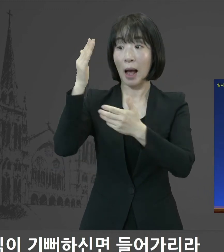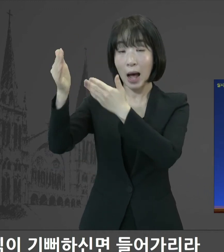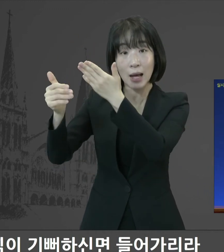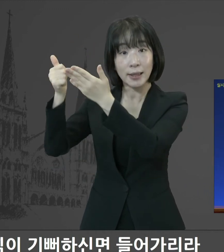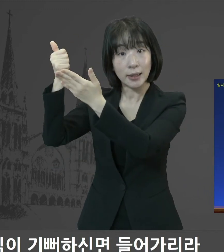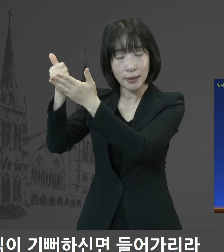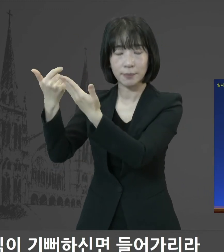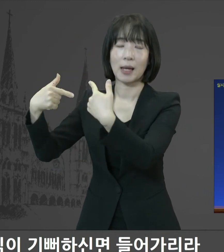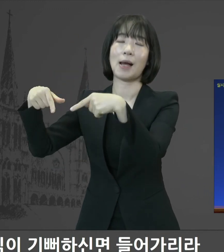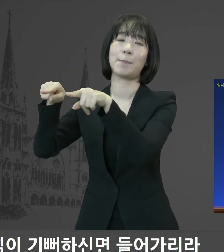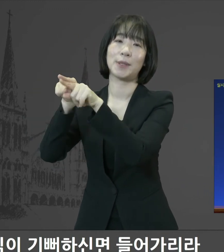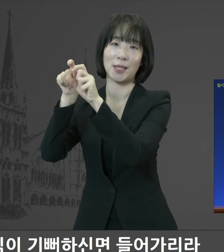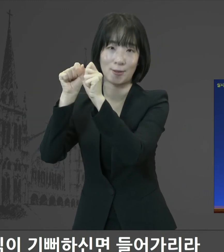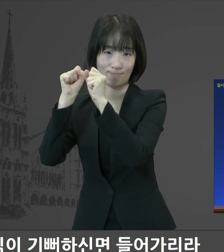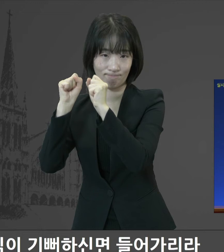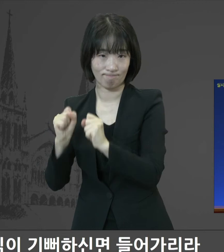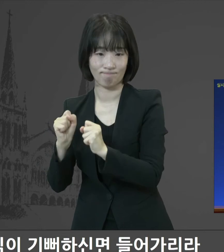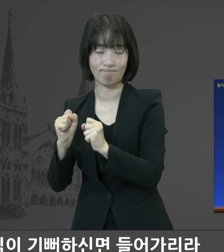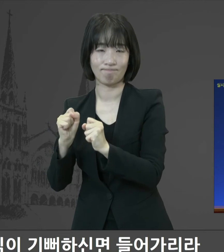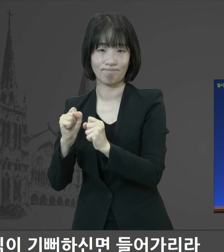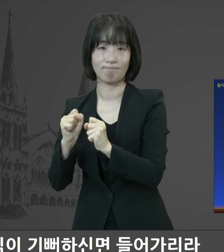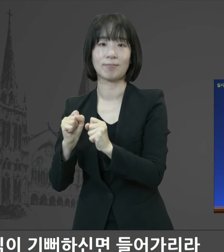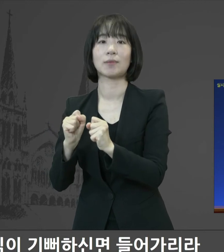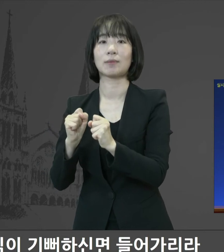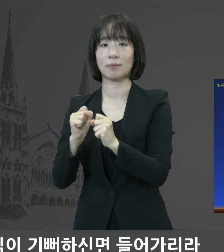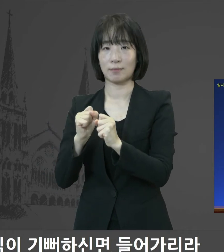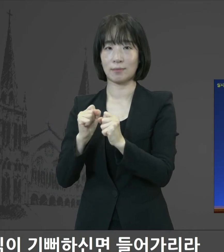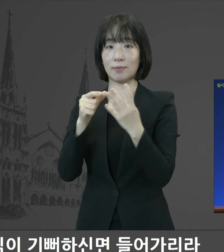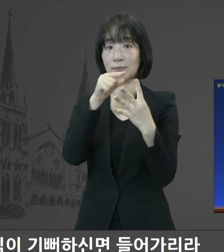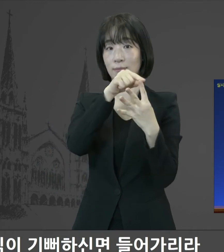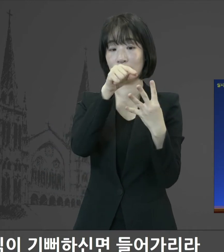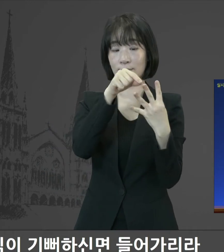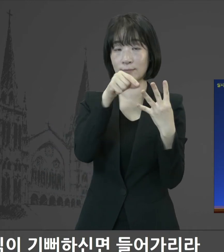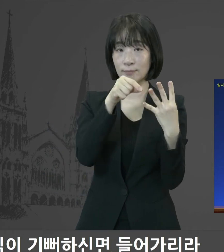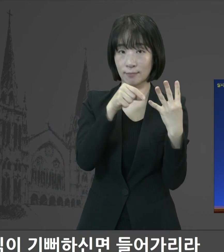하나님이 함께 계시느니라. 신앙의 소리죠.